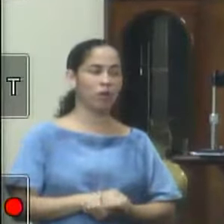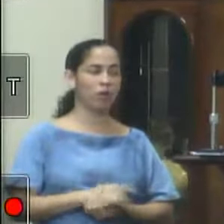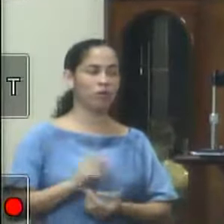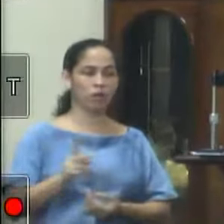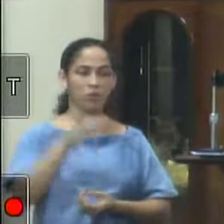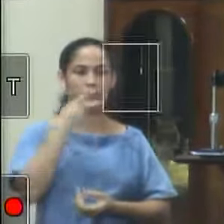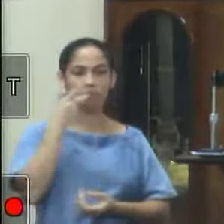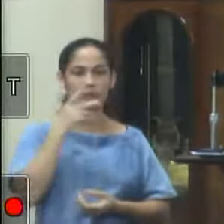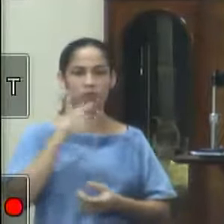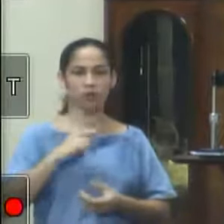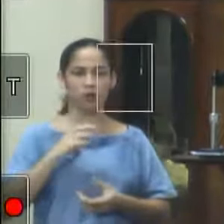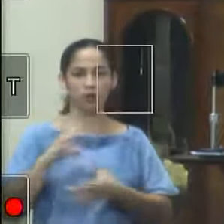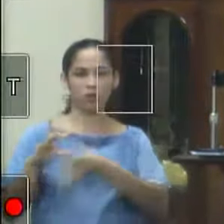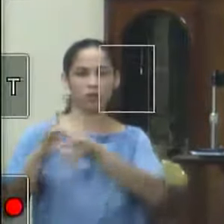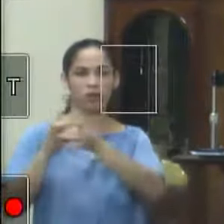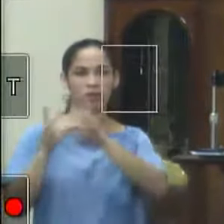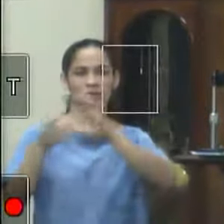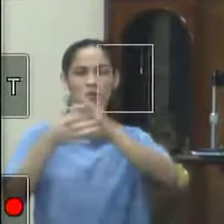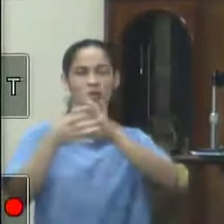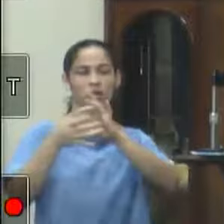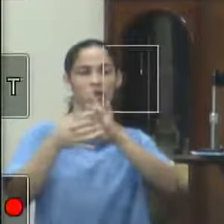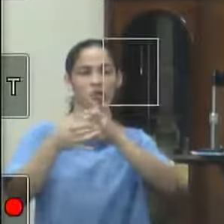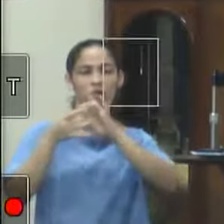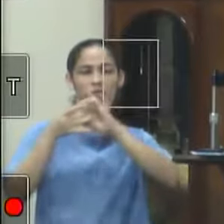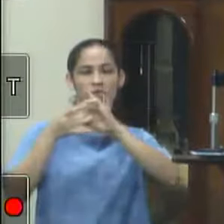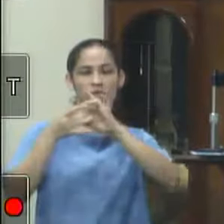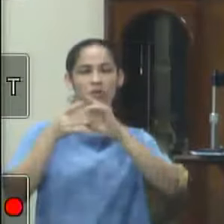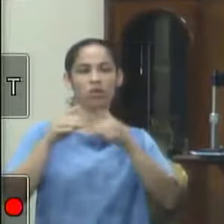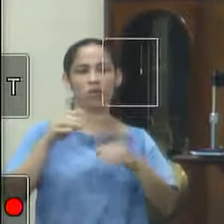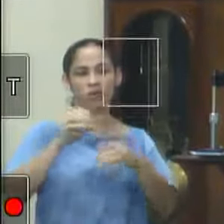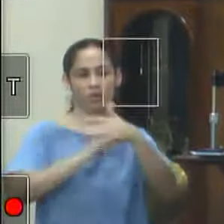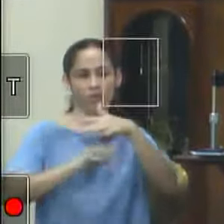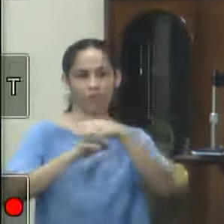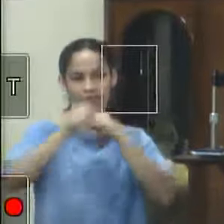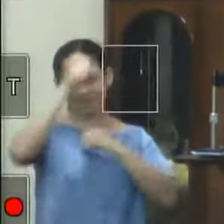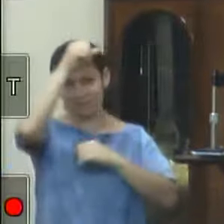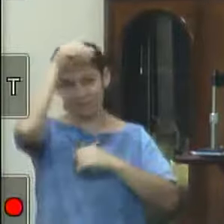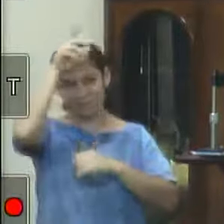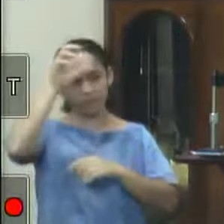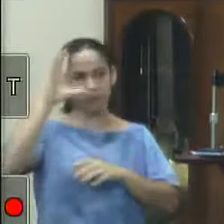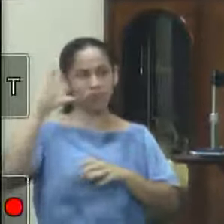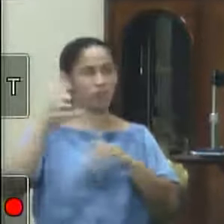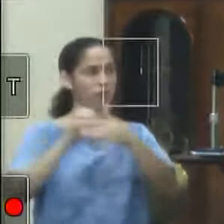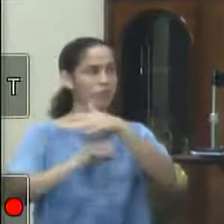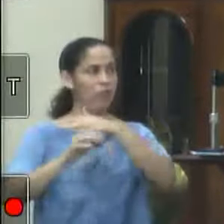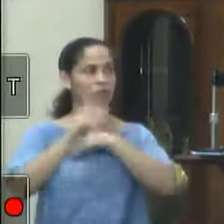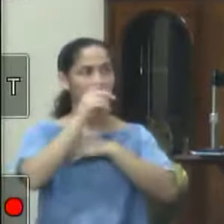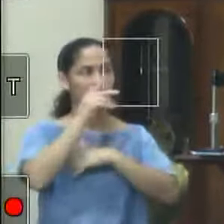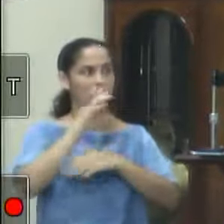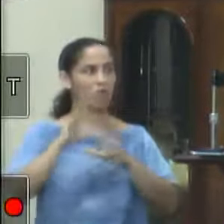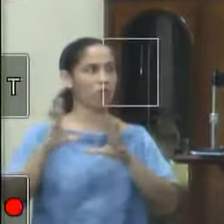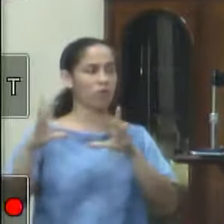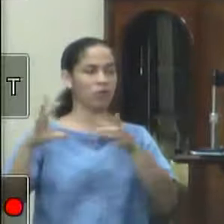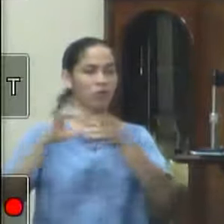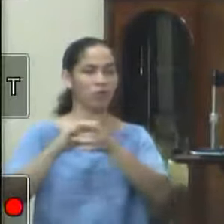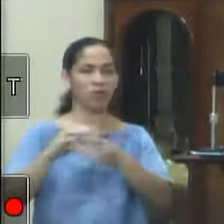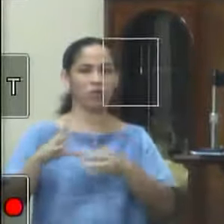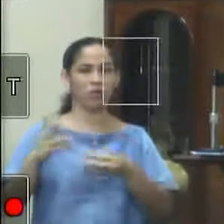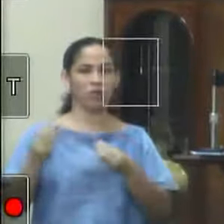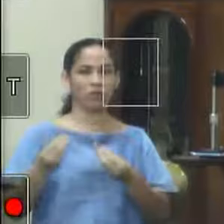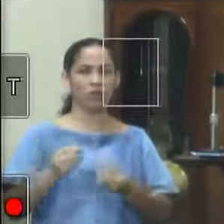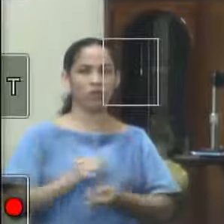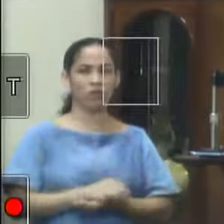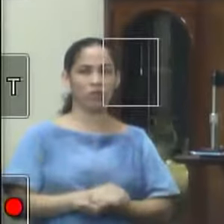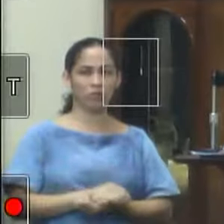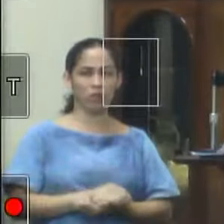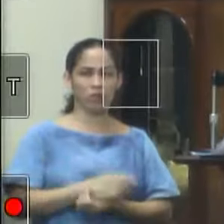tinha que ter uma parceria lá, juntar aqueles empresários lá, juntar a prefeitura, juntar a SEDAI, fazer um baita de um tratamento lá, e